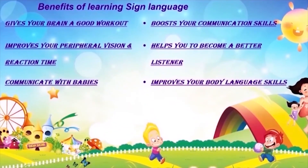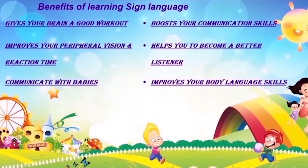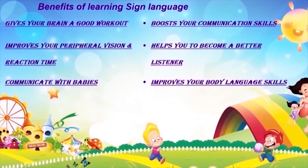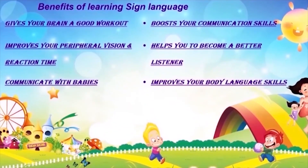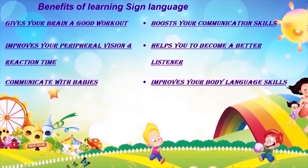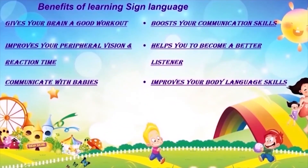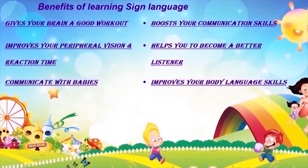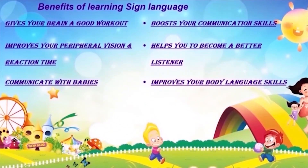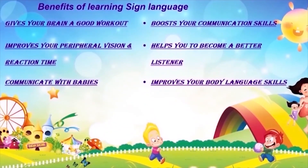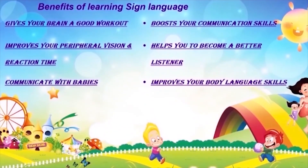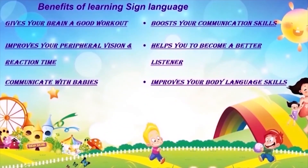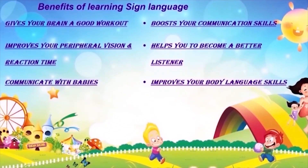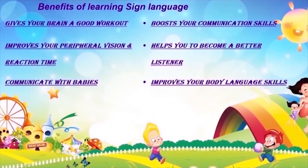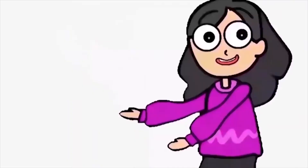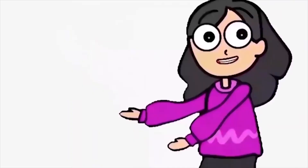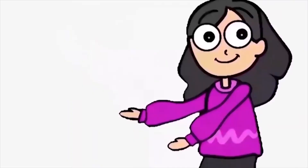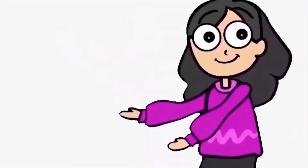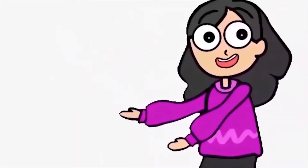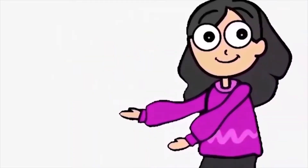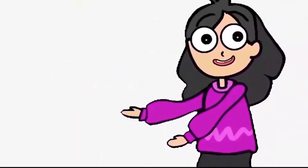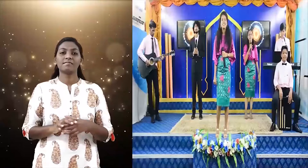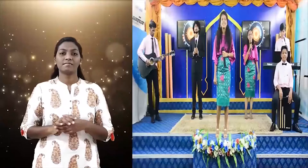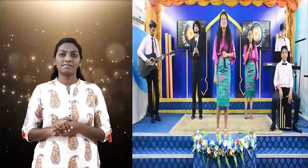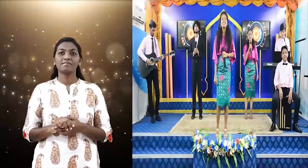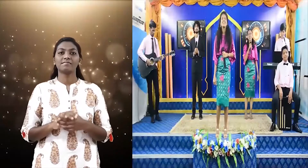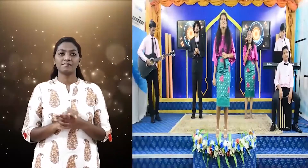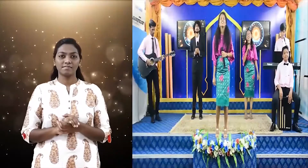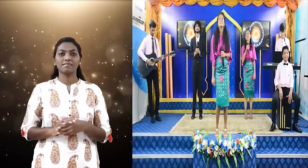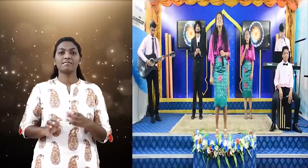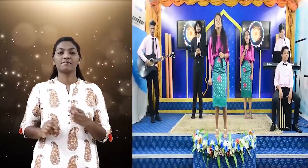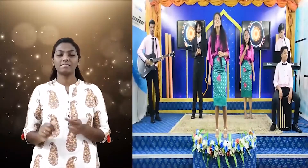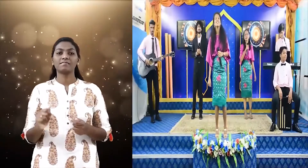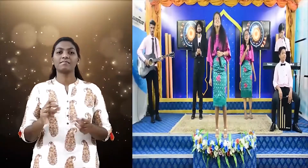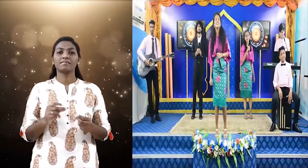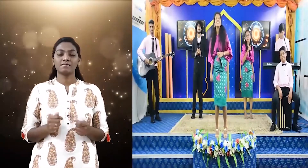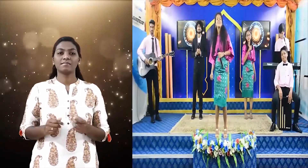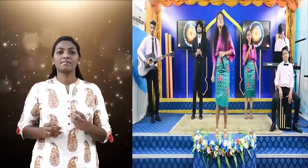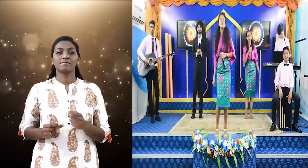इन्हां चीज़ां वल ध्यान दे सकते हैं। पा शुरू करते हैं।